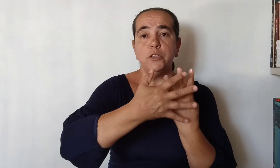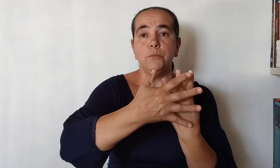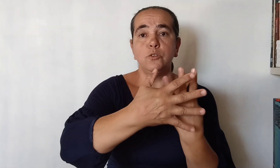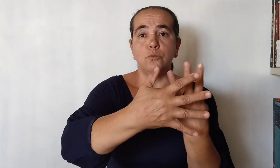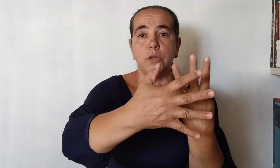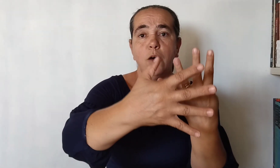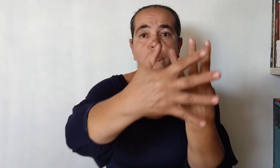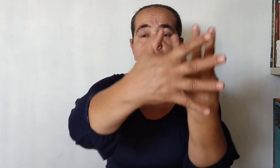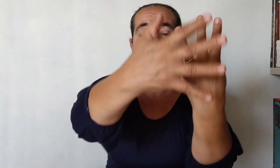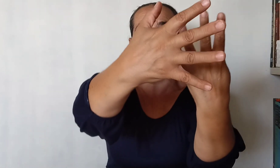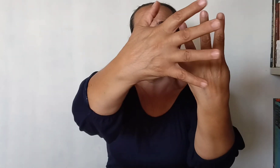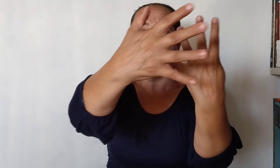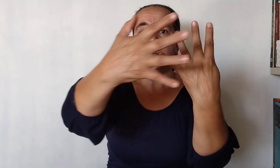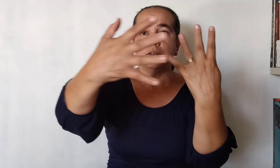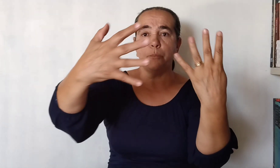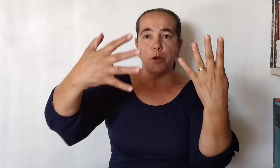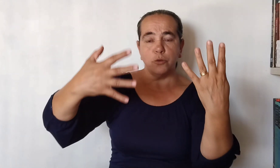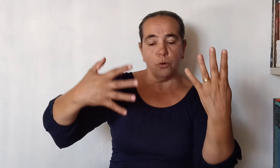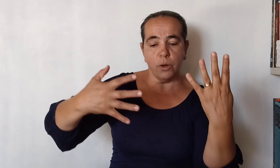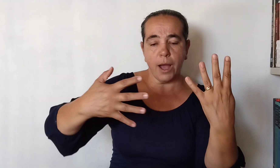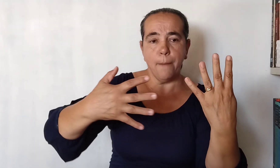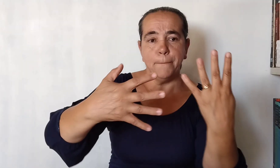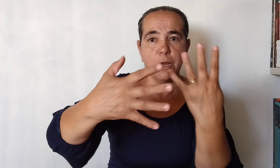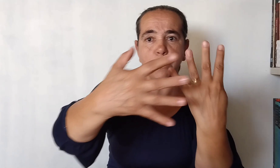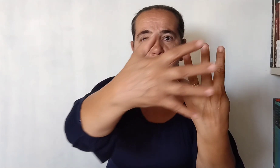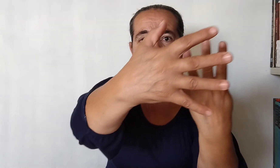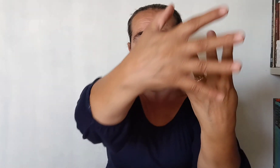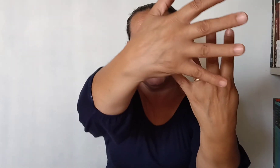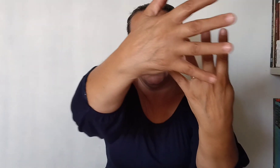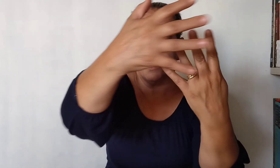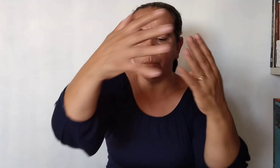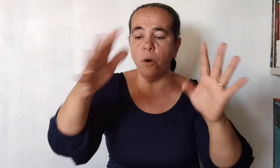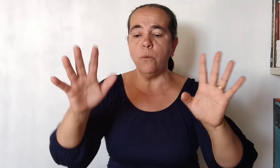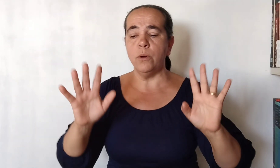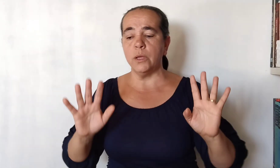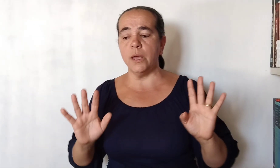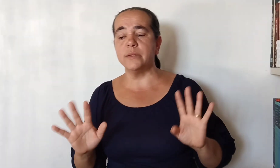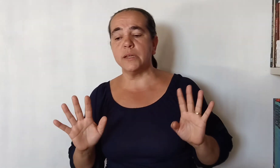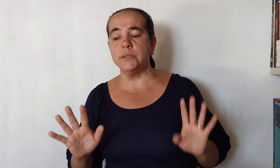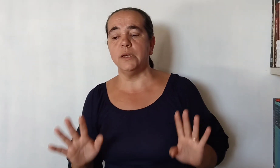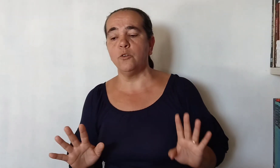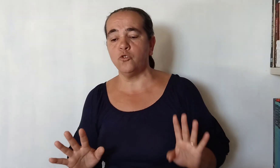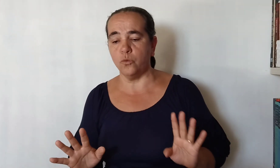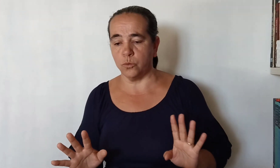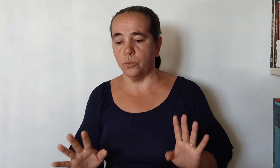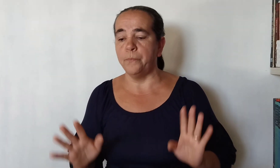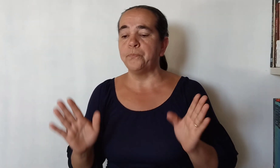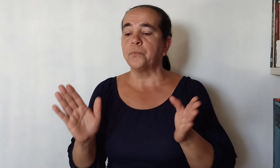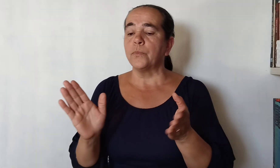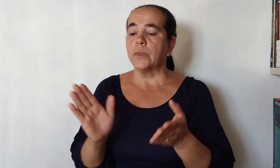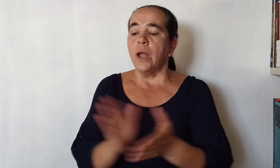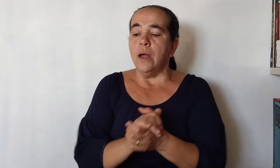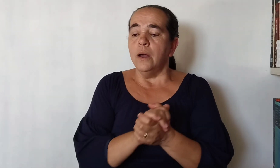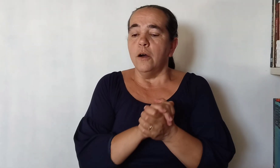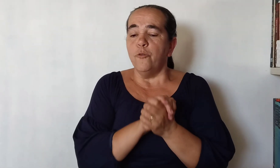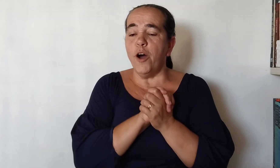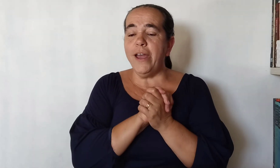pode misturar os dois aqui. Você pode colocar permeando aí, tá bom? Que eles cresceram junto.